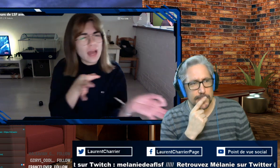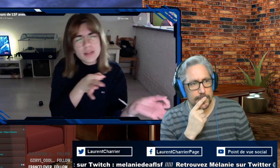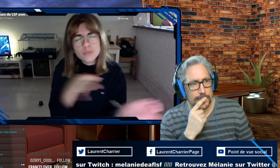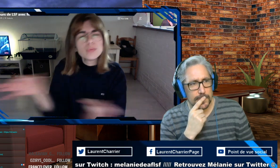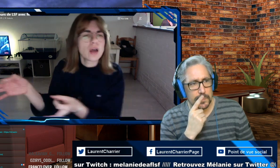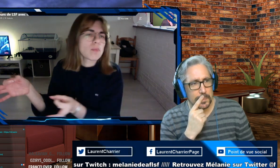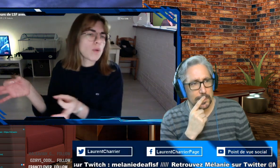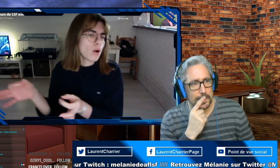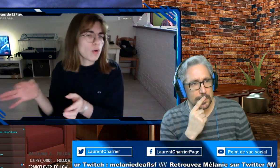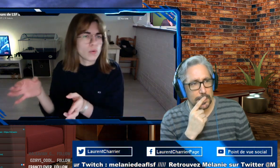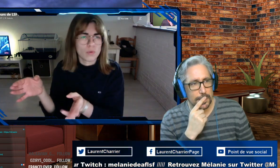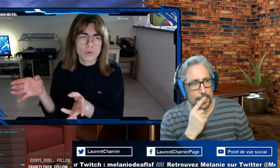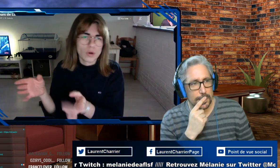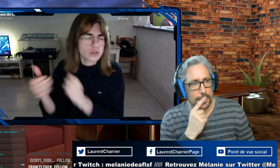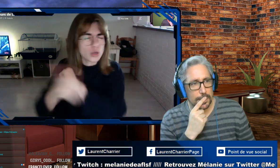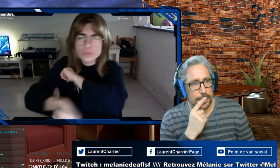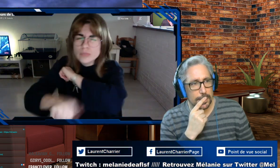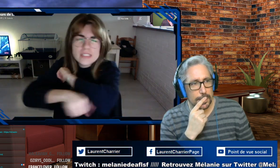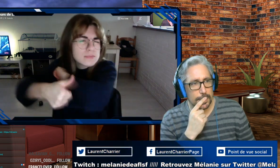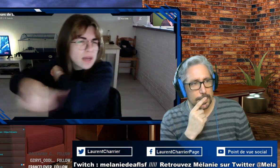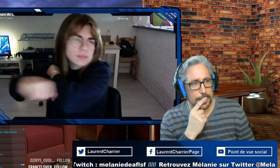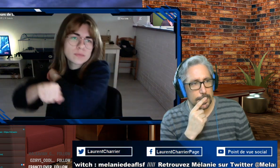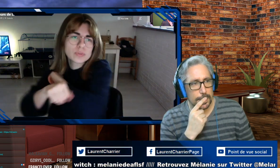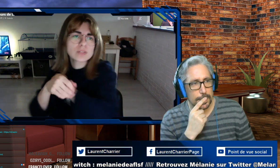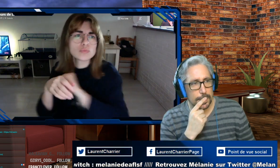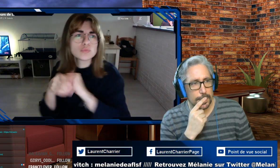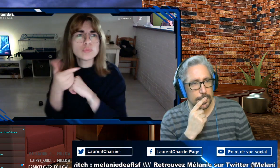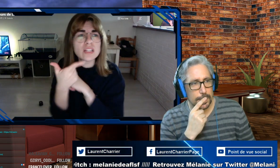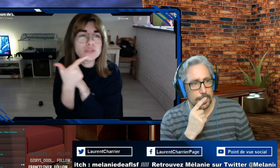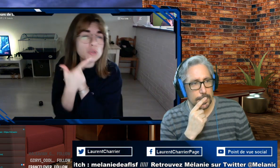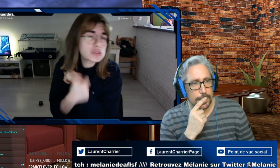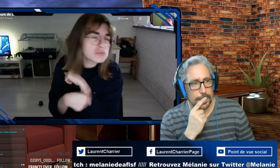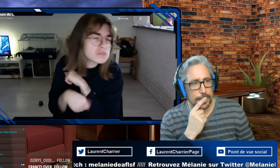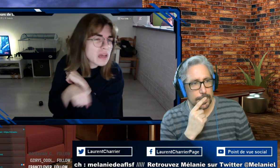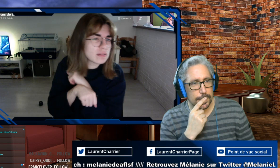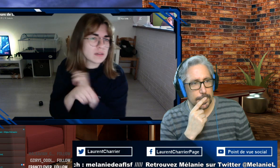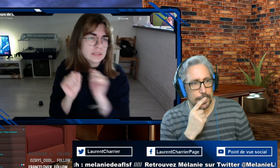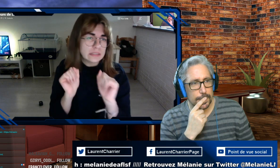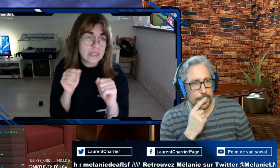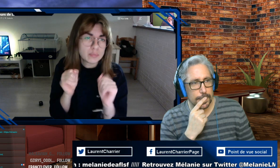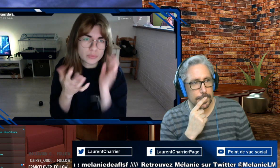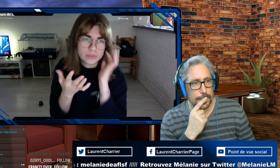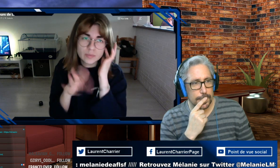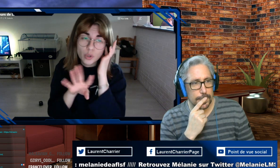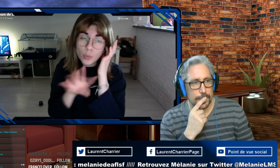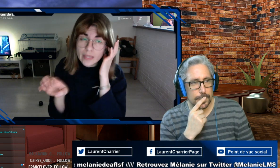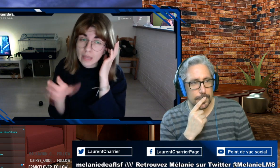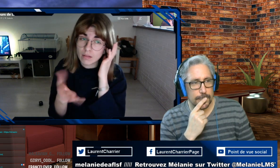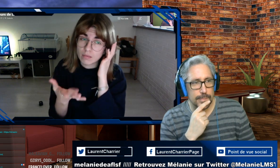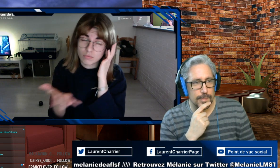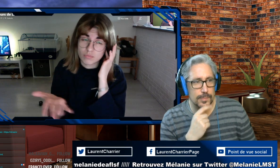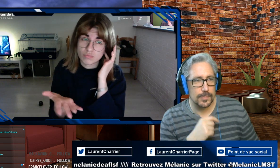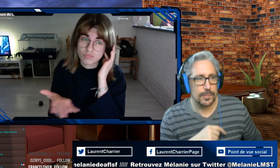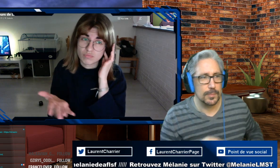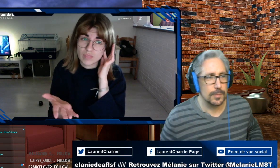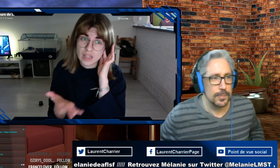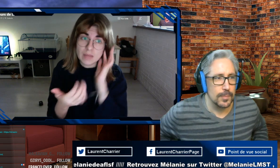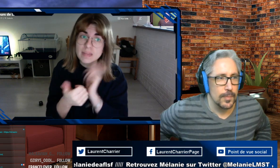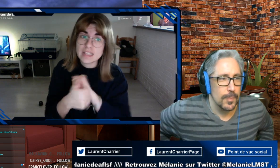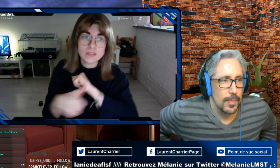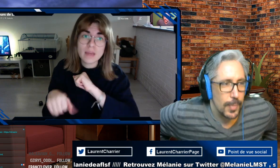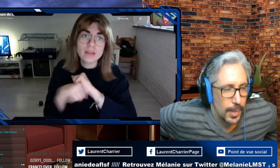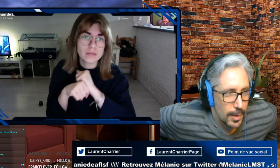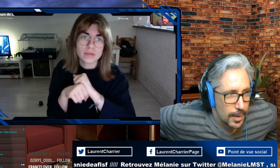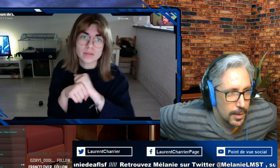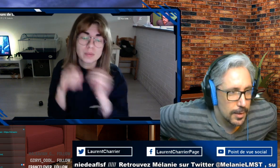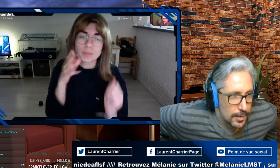peut-être pas régulièrement, genre toutes les semaines, peut-être toutes les deux semaines, ça serait possible le week-end. Et